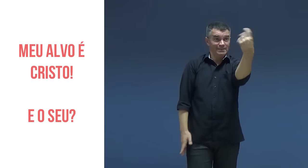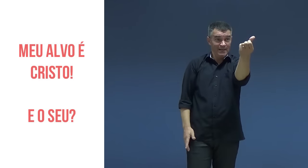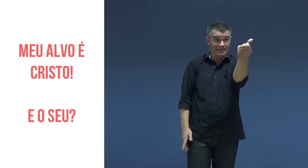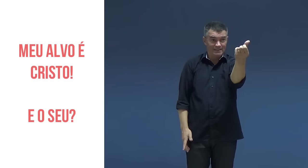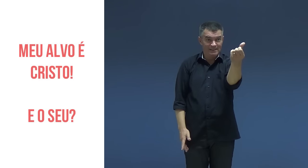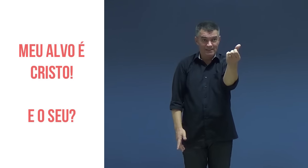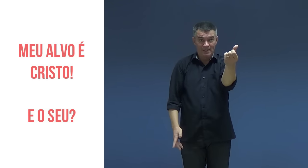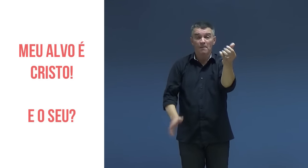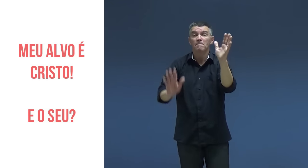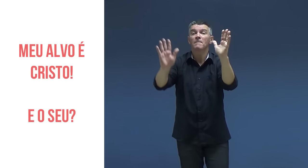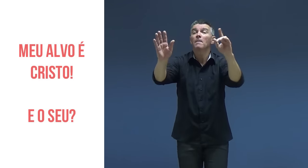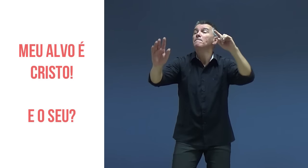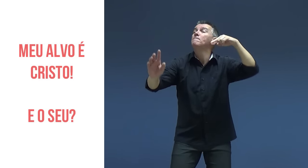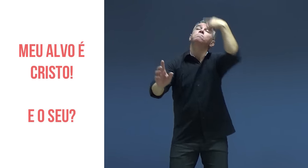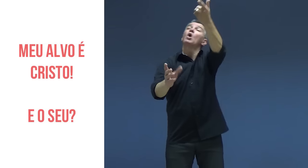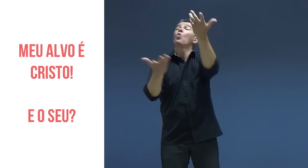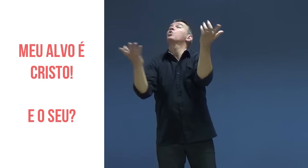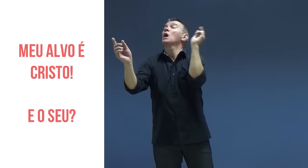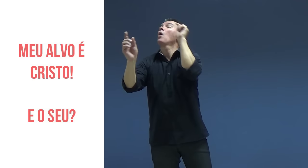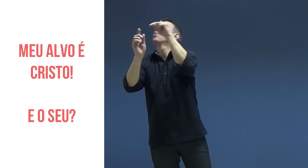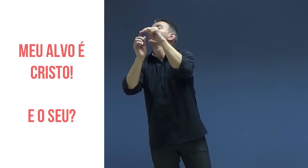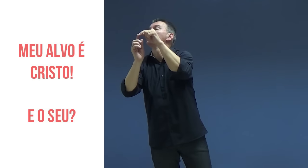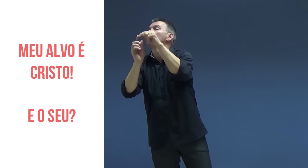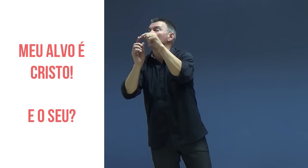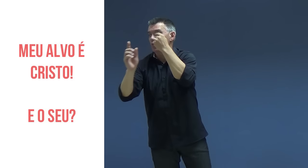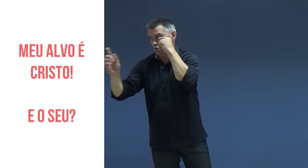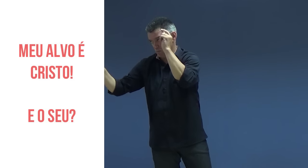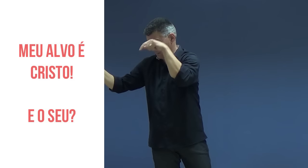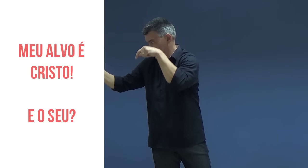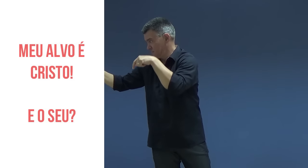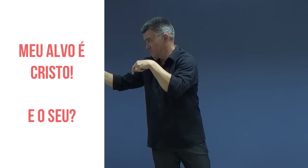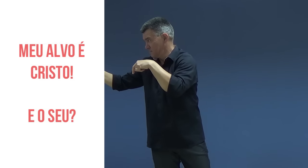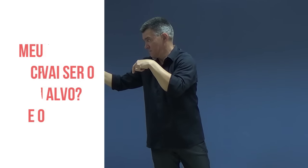Então, a gente está em 2016, mas e o ano que vem?